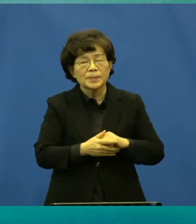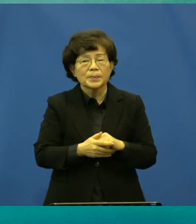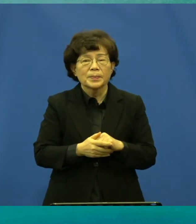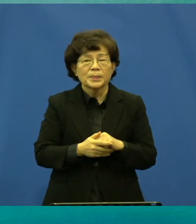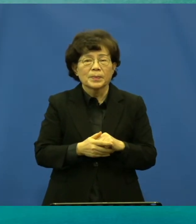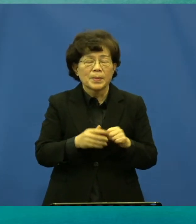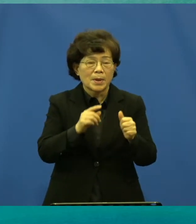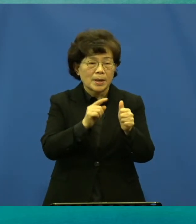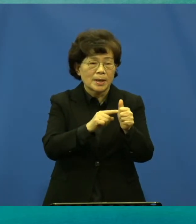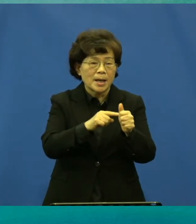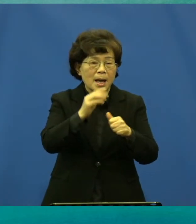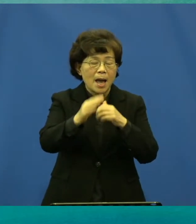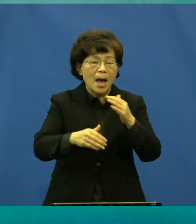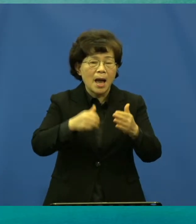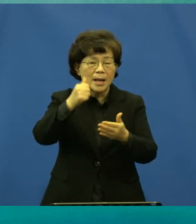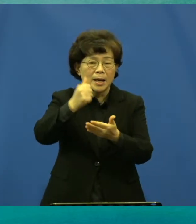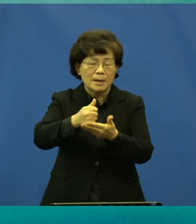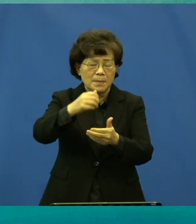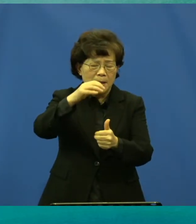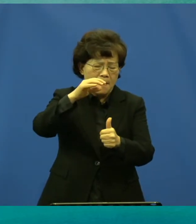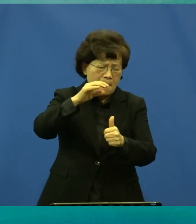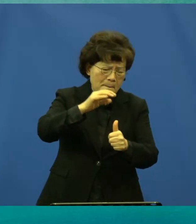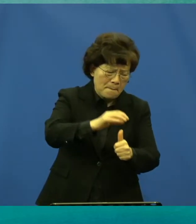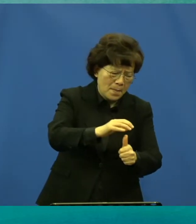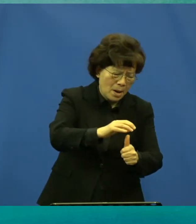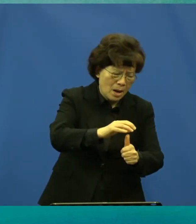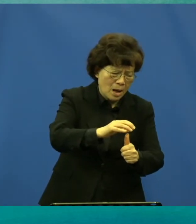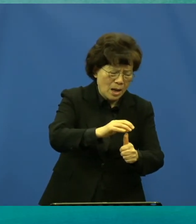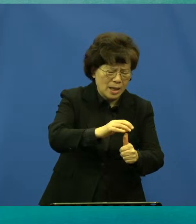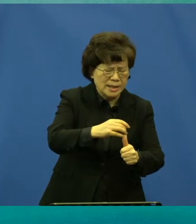그는 하나님의 속박을 부담스러워합니다.